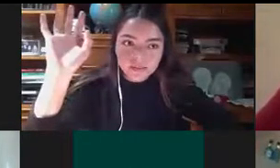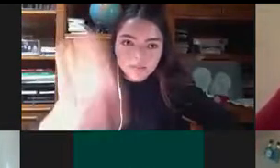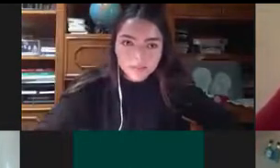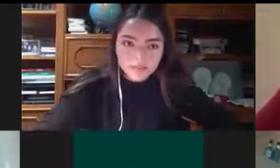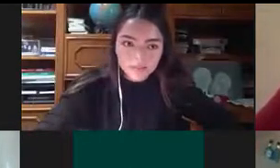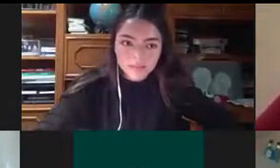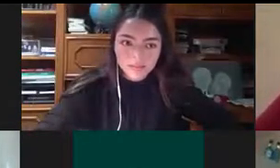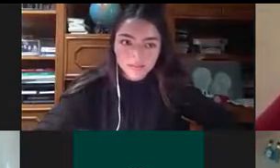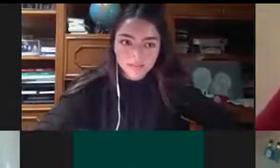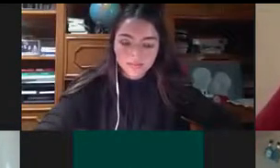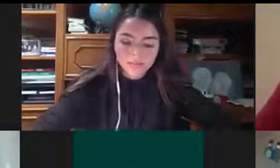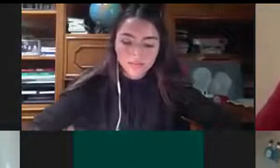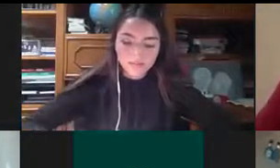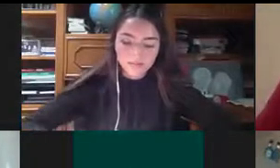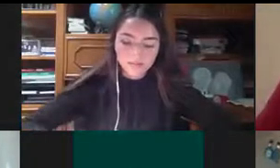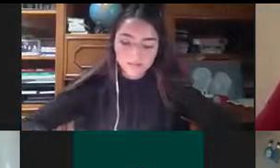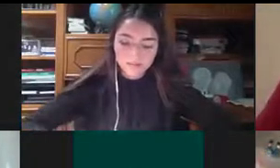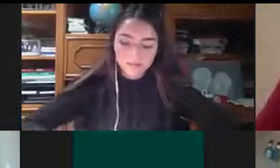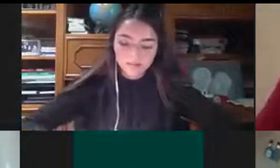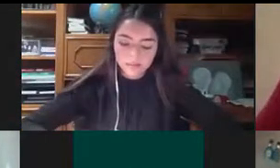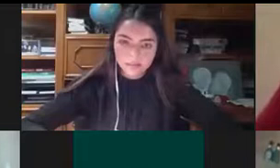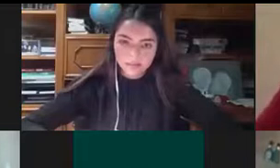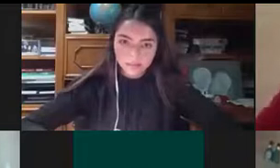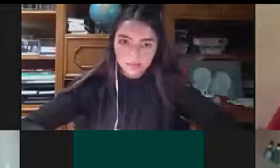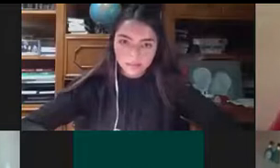Verónica Yasmín Rivera Villaseñor.